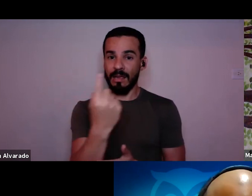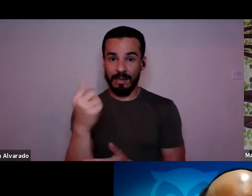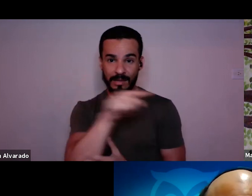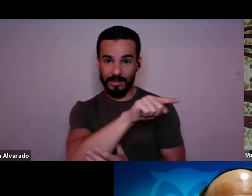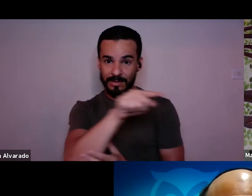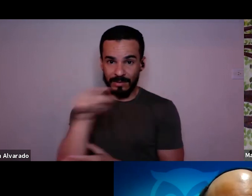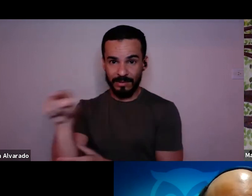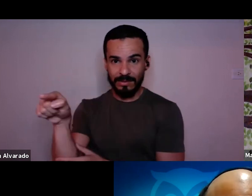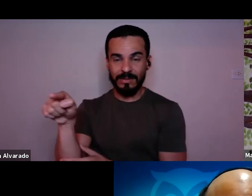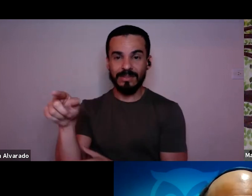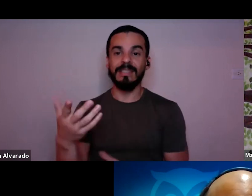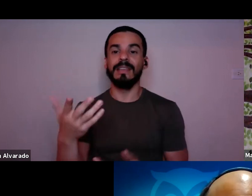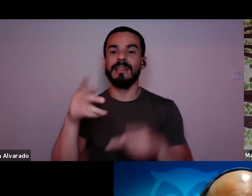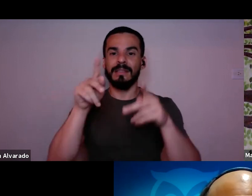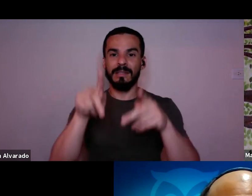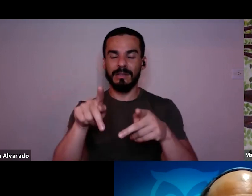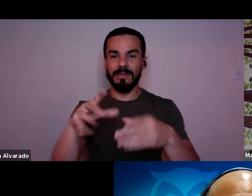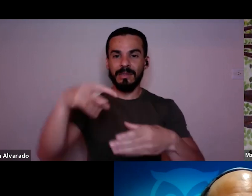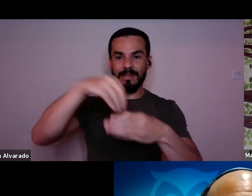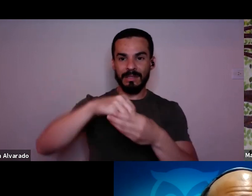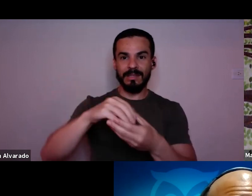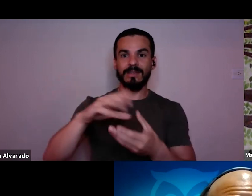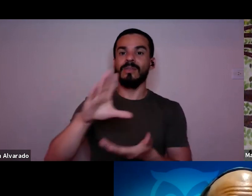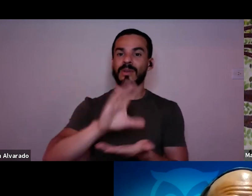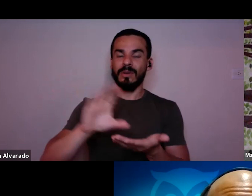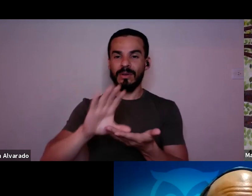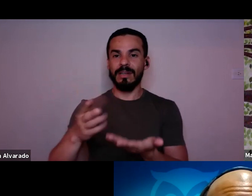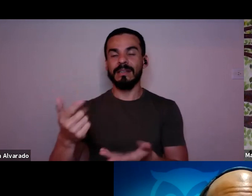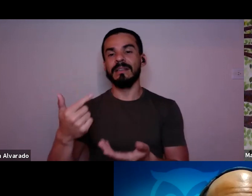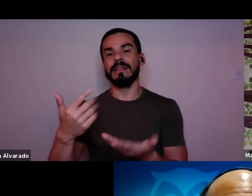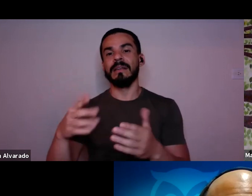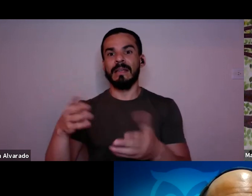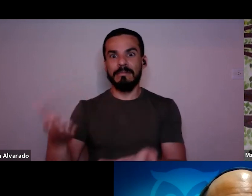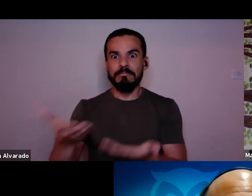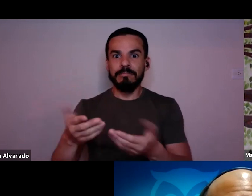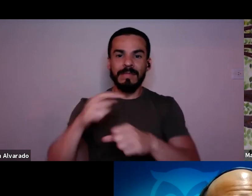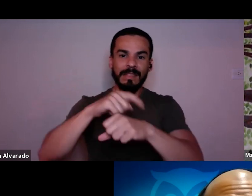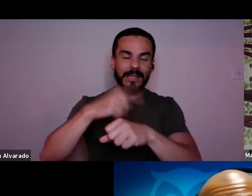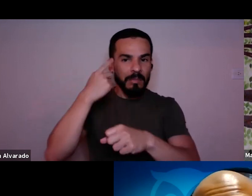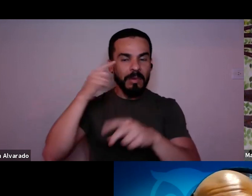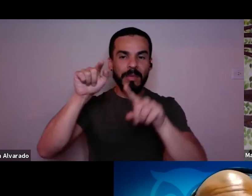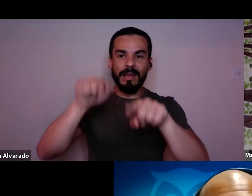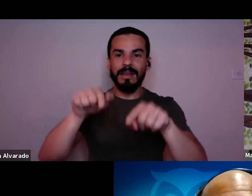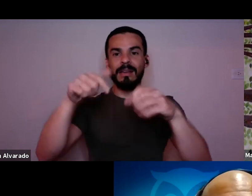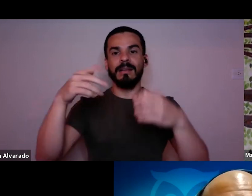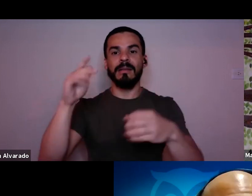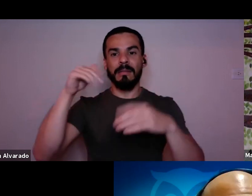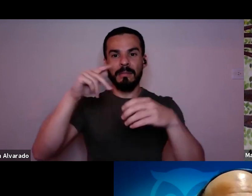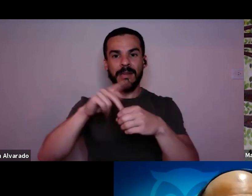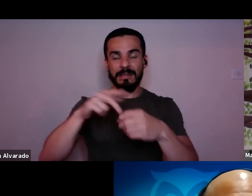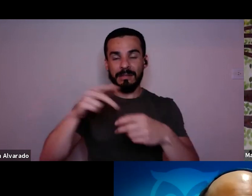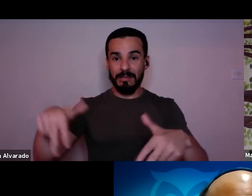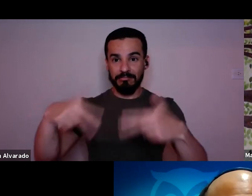uno de ustedes personas colegiadas que han sacado de su valioso tiempo para participar en este webinario